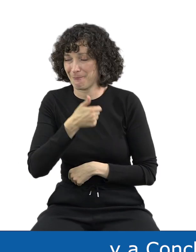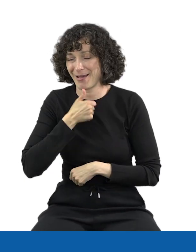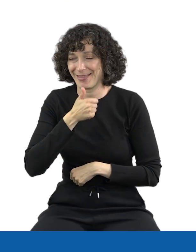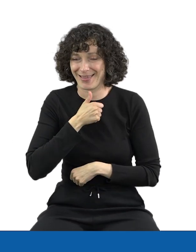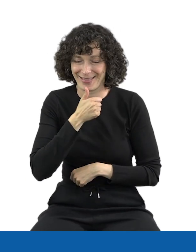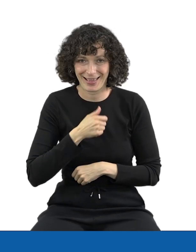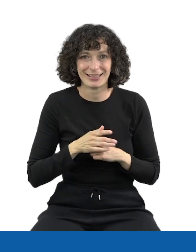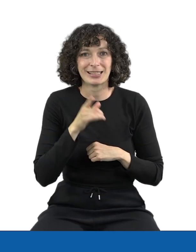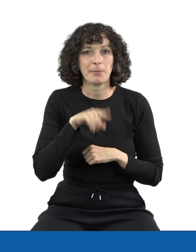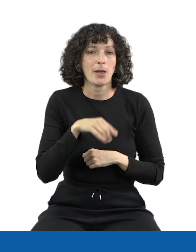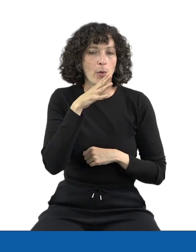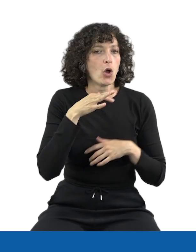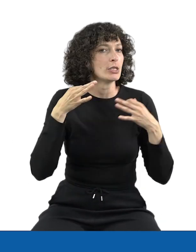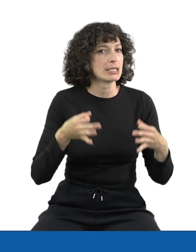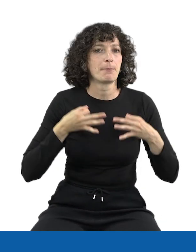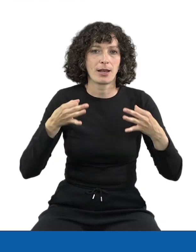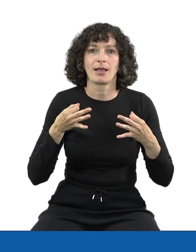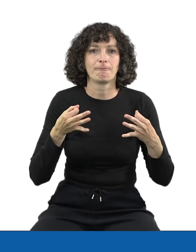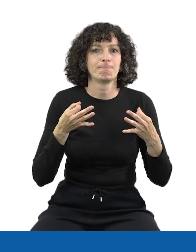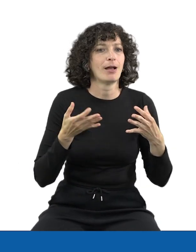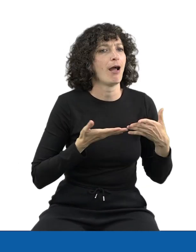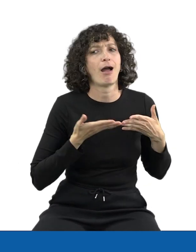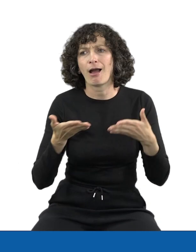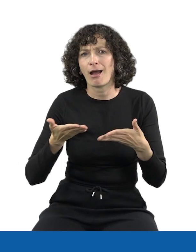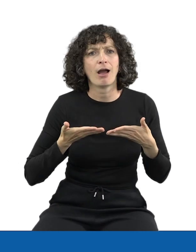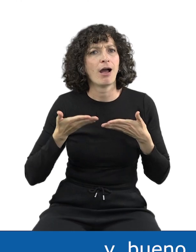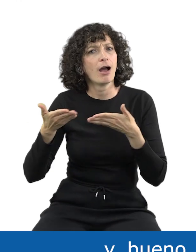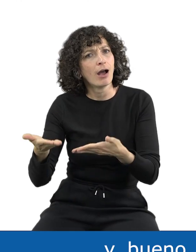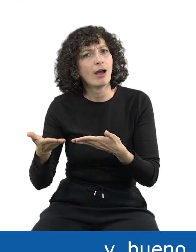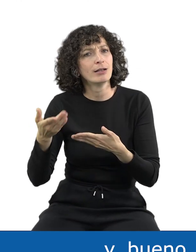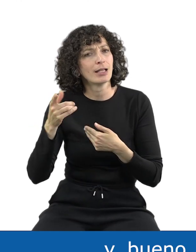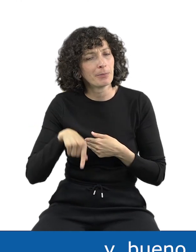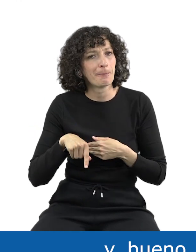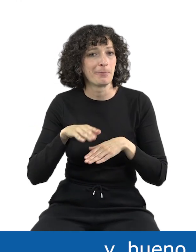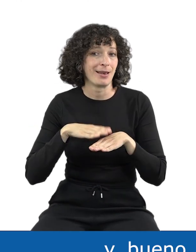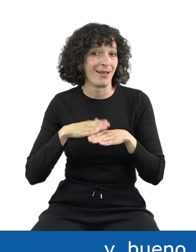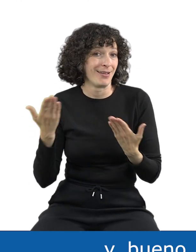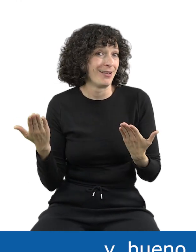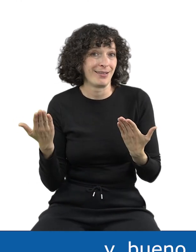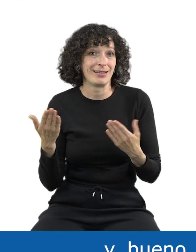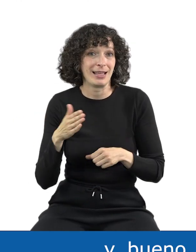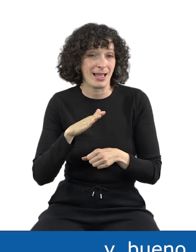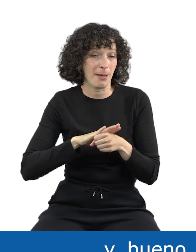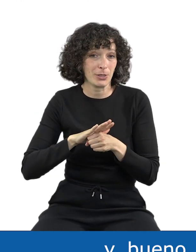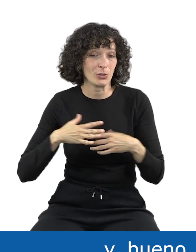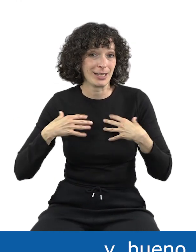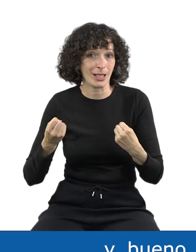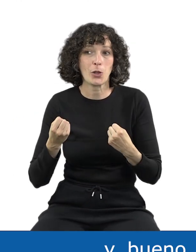nosotros y bueno, pues por su predisposición a ayudar y a formar parte del día a día